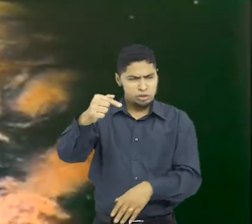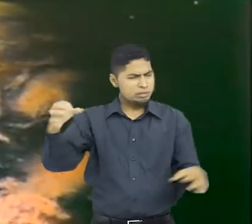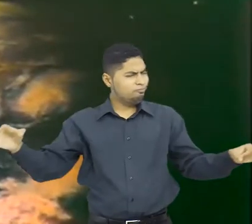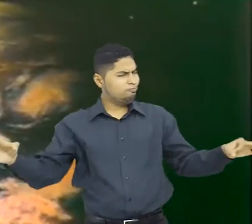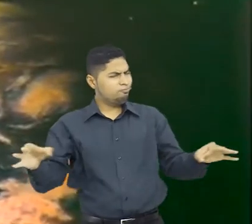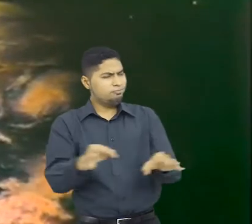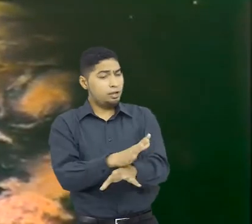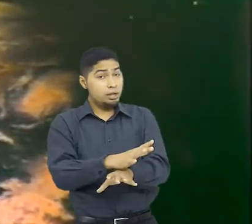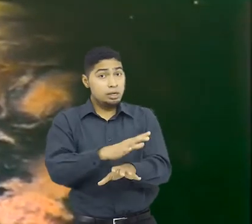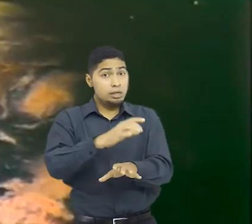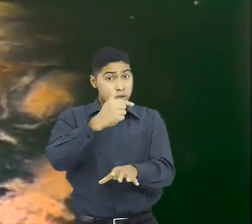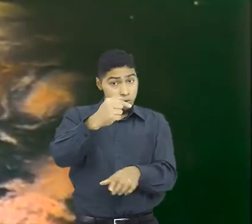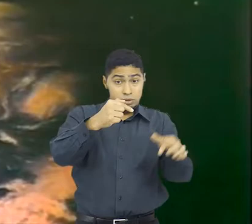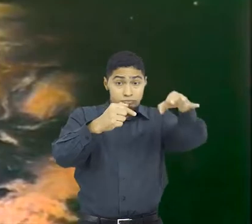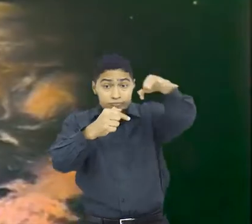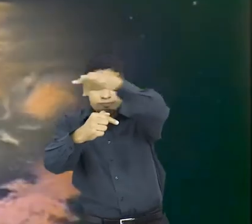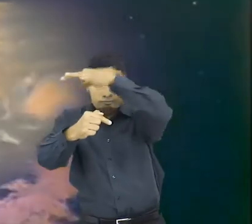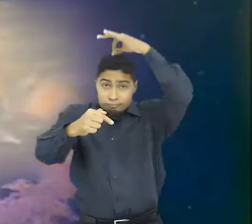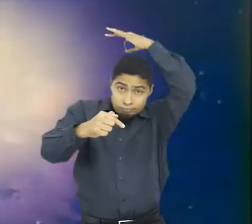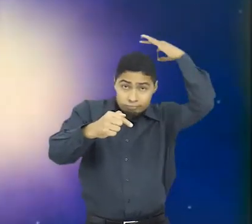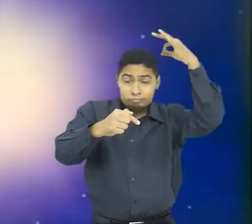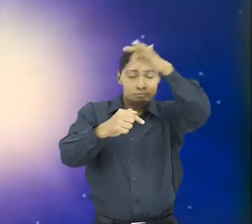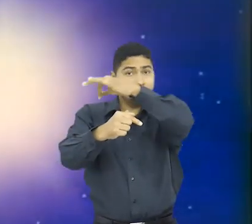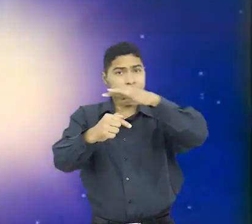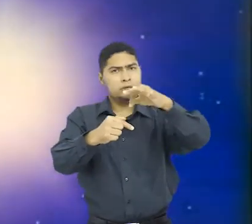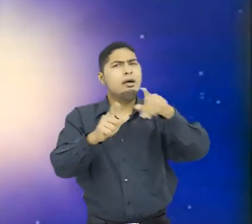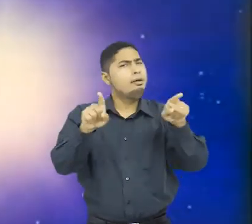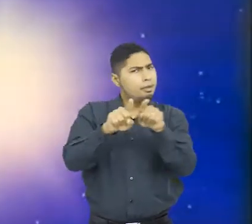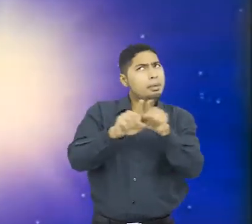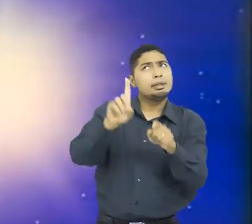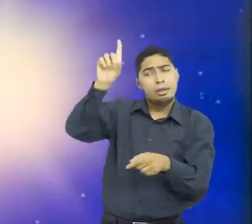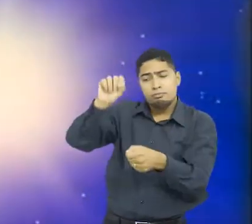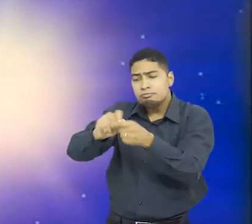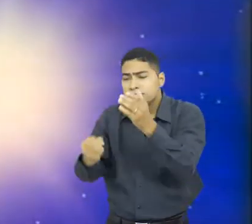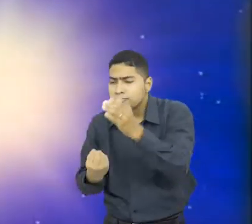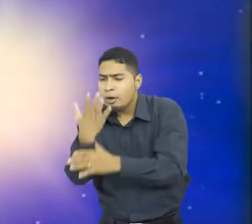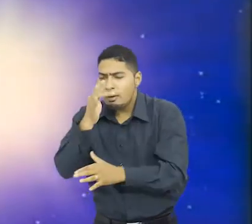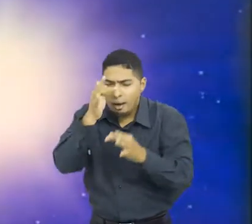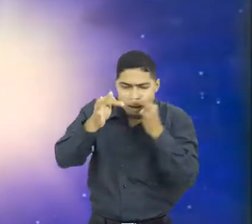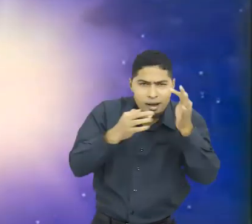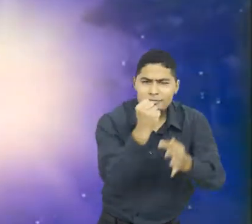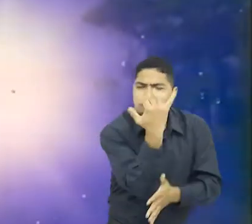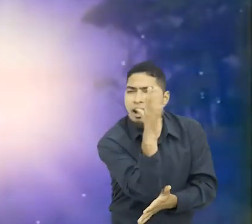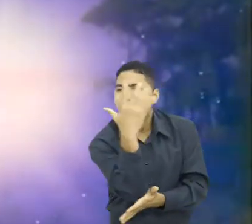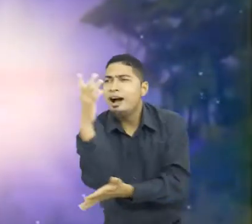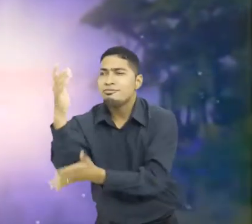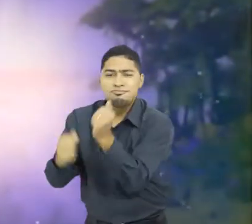terminou o seu trabalho e santificou o dia. Deus também criou um jardim no Éden, onde plantou árvores bonitas